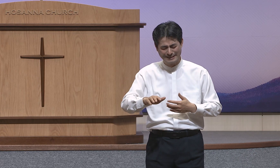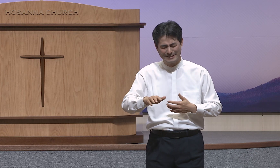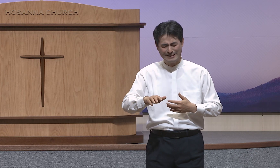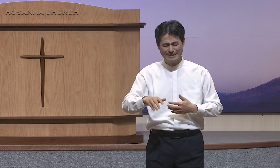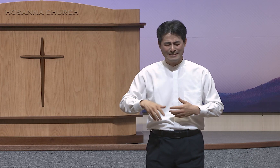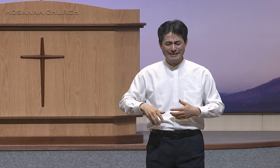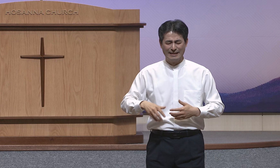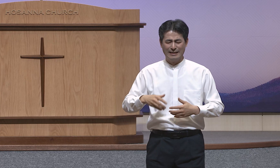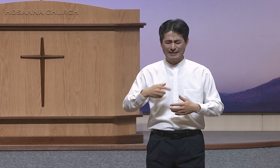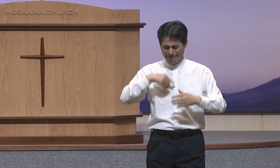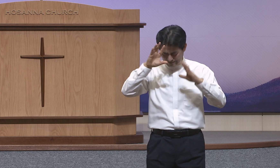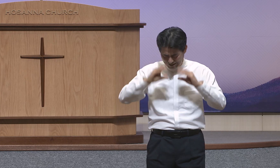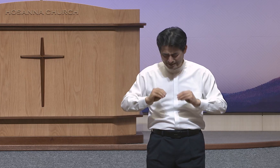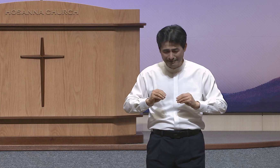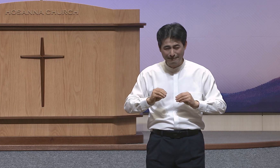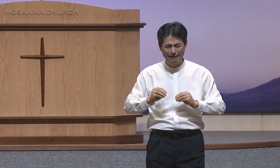화가인데 이 화가는 어떻게 하지?